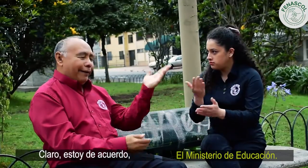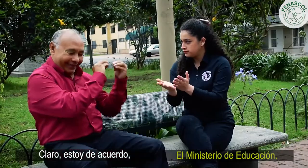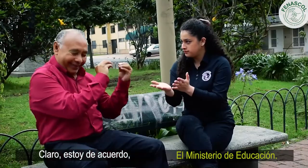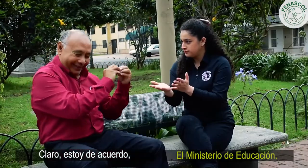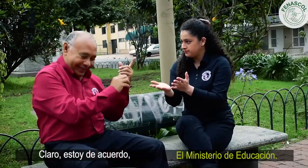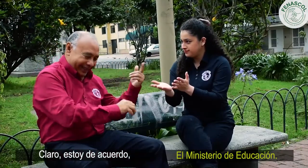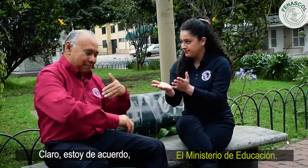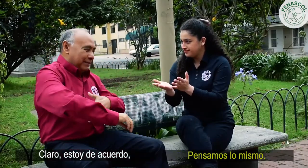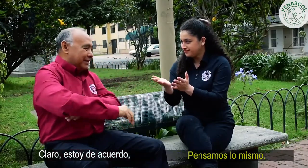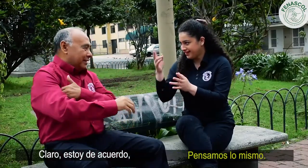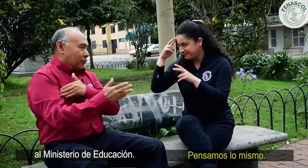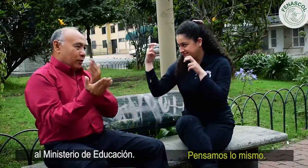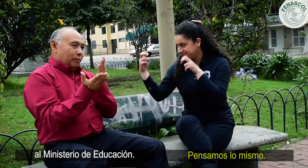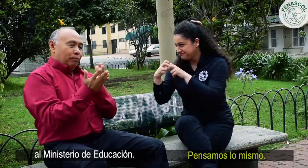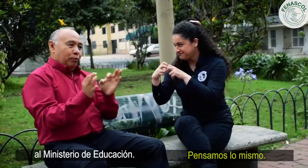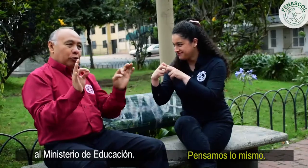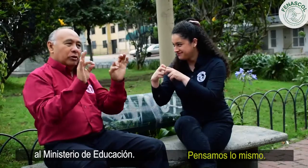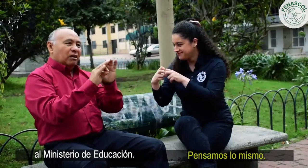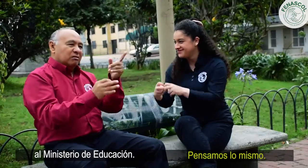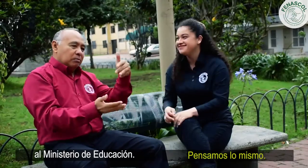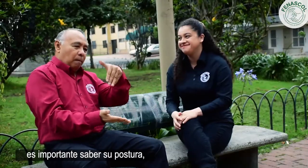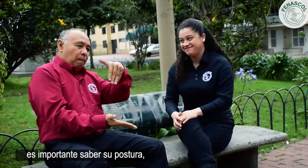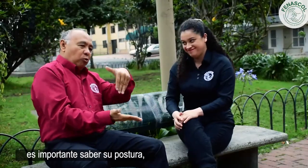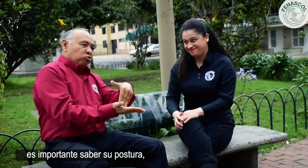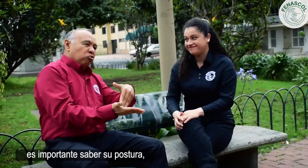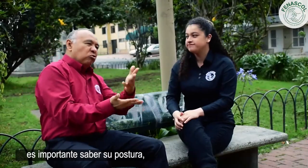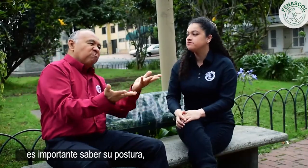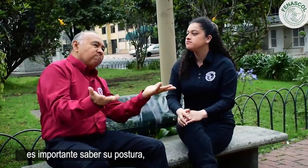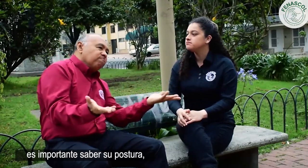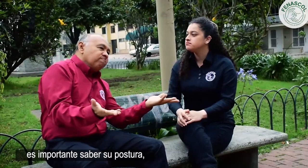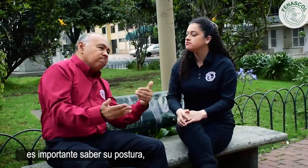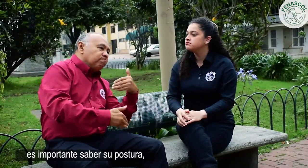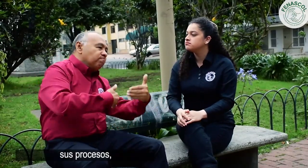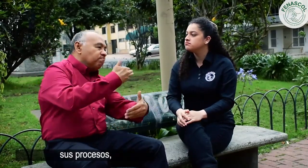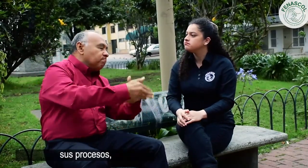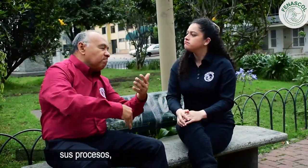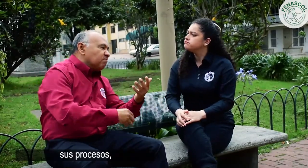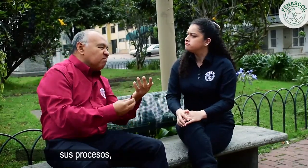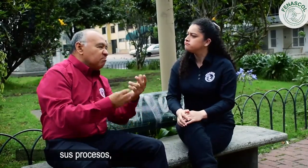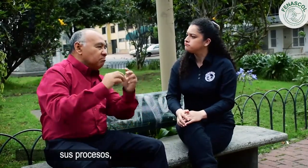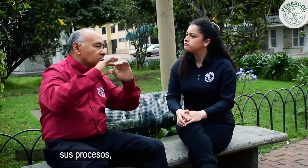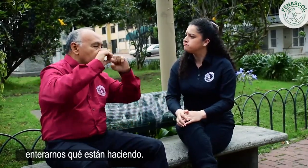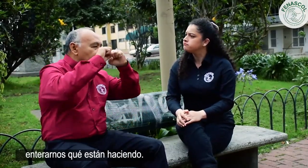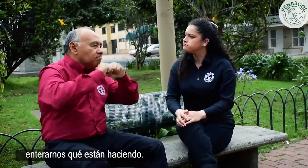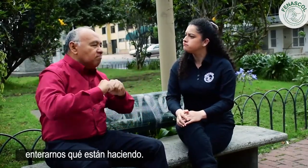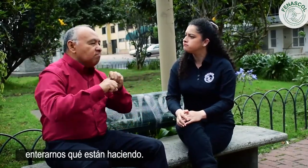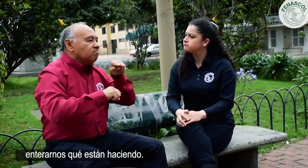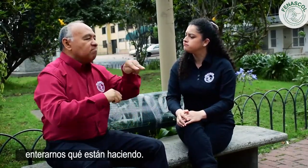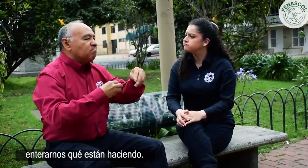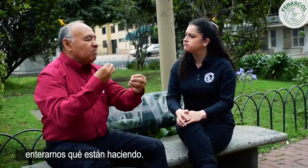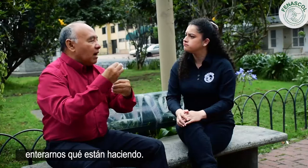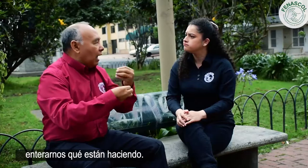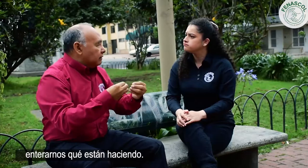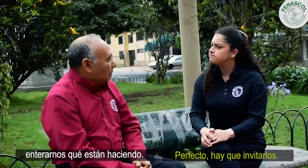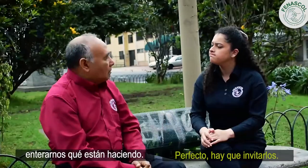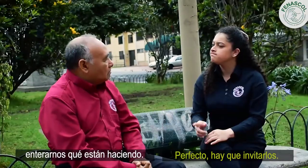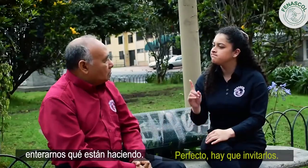de educación claro estoy de acuerdo al ministerio de educación es importante saber su postura sus procesos enterarnos que están haciendo